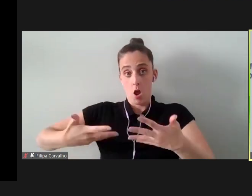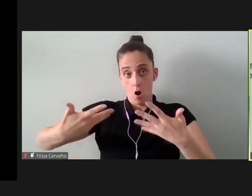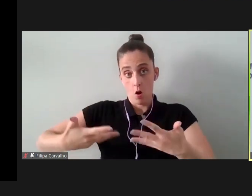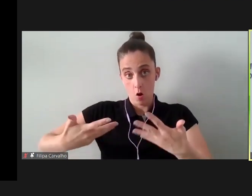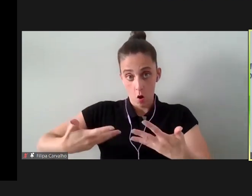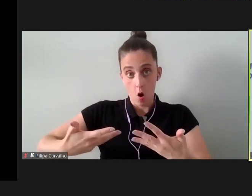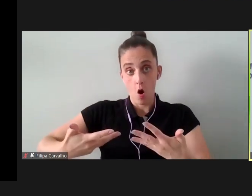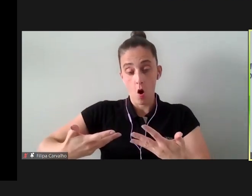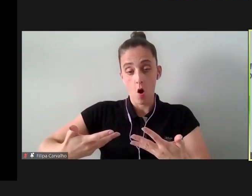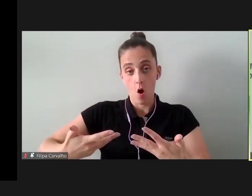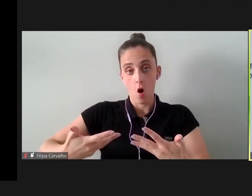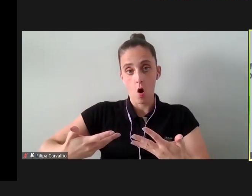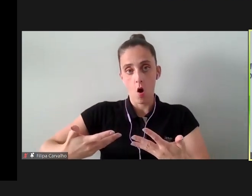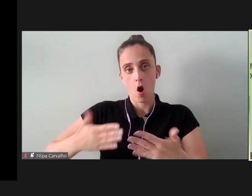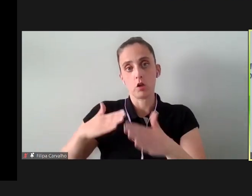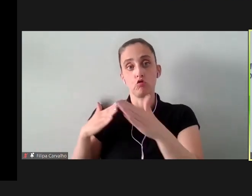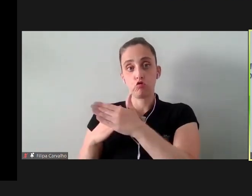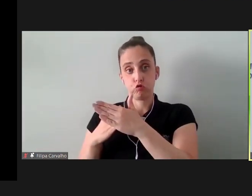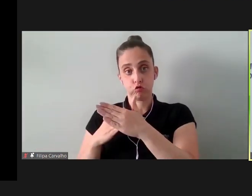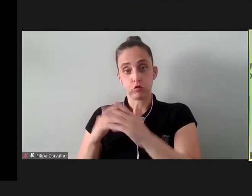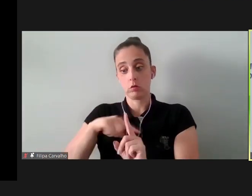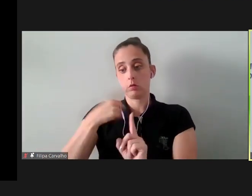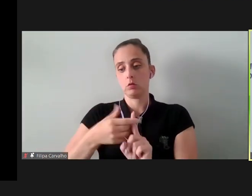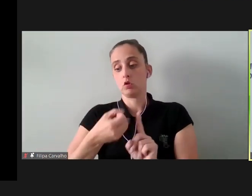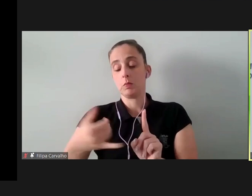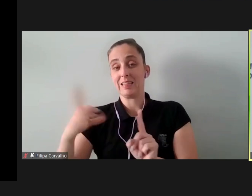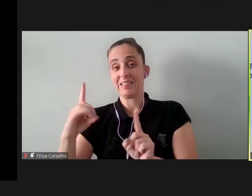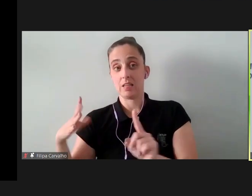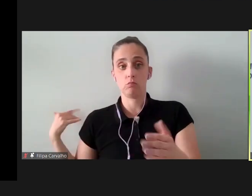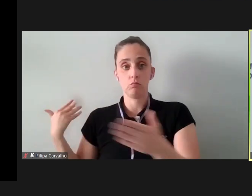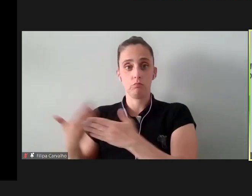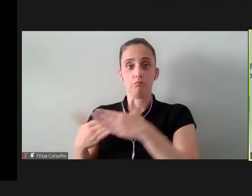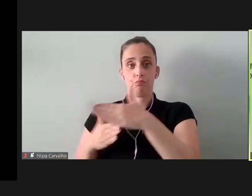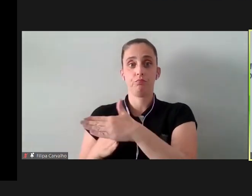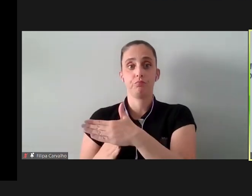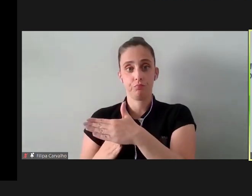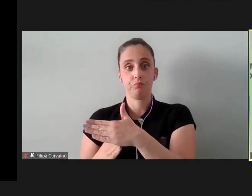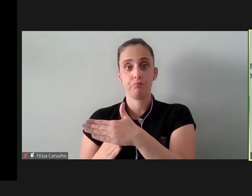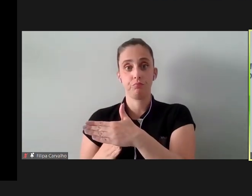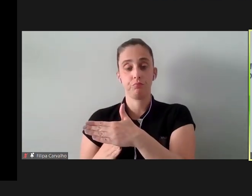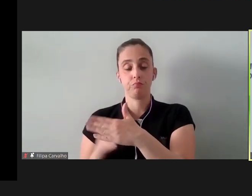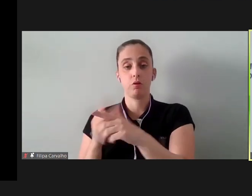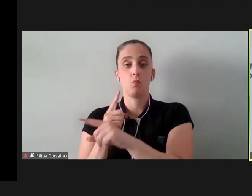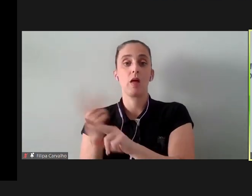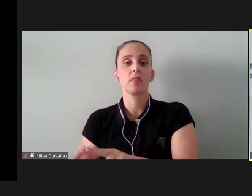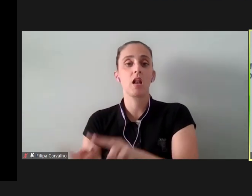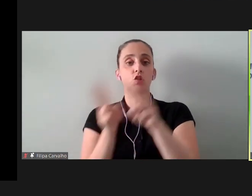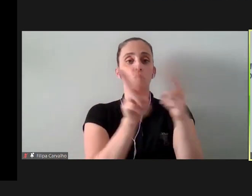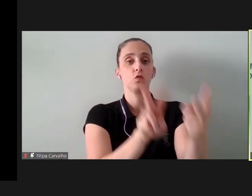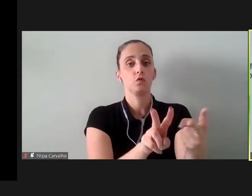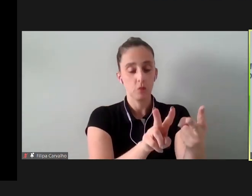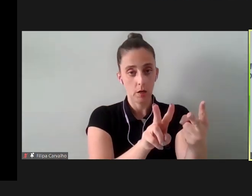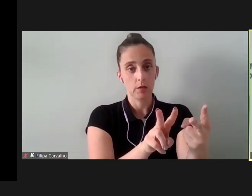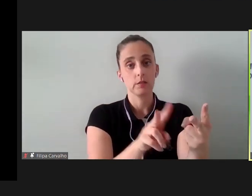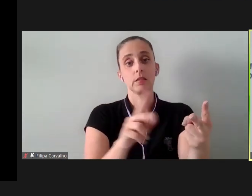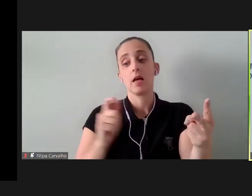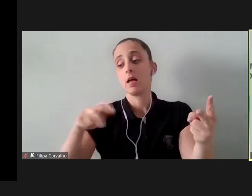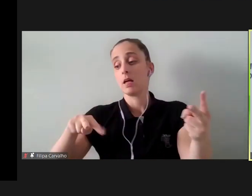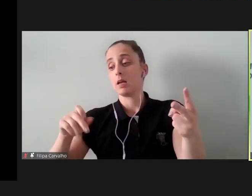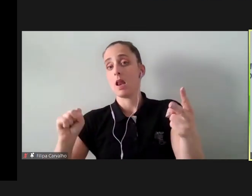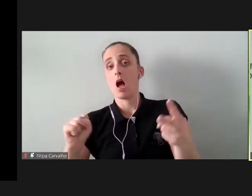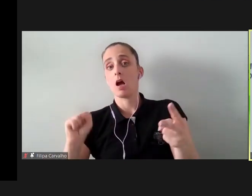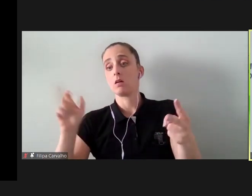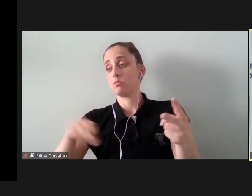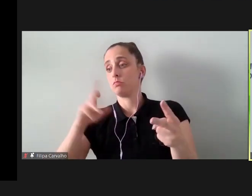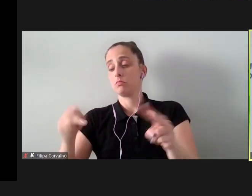estava estagnado desde 2006 com a transferência da atribuição da extinta INAC para